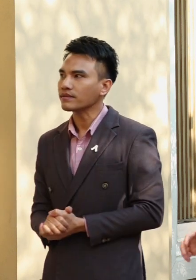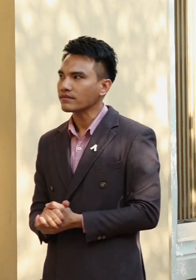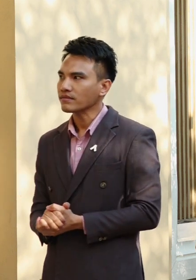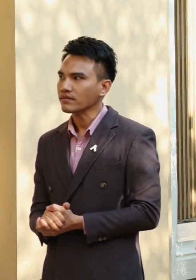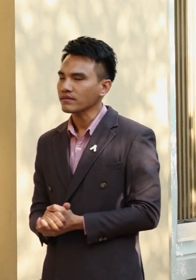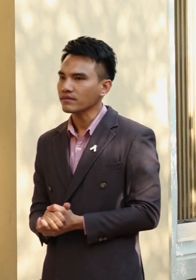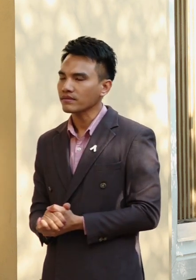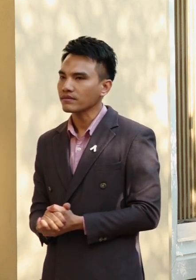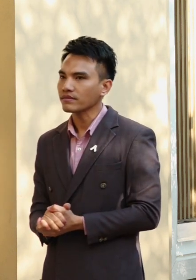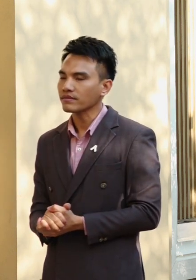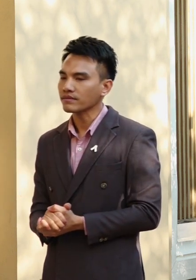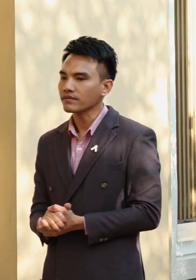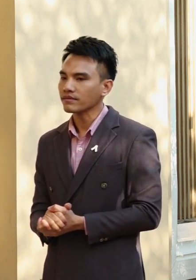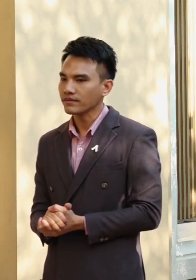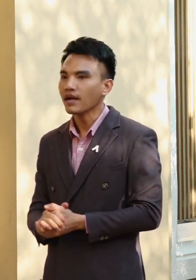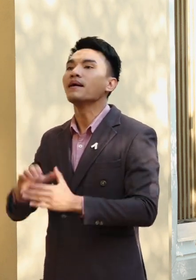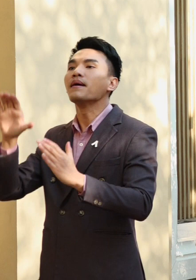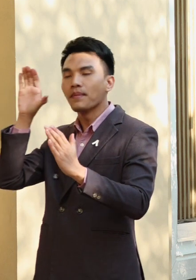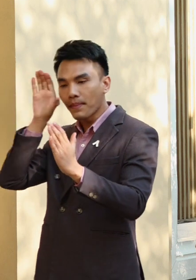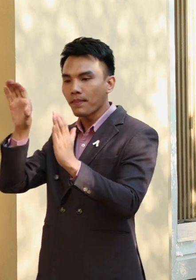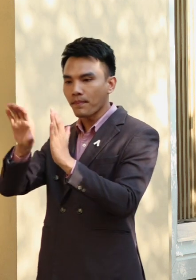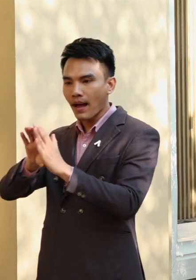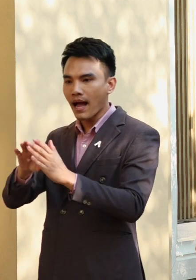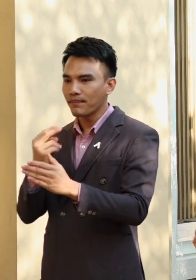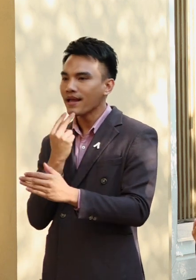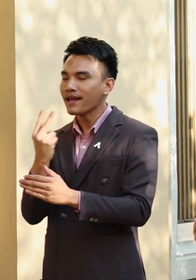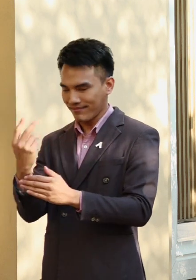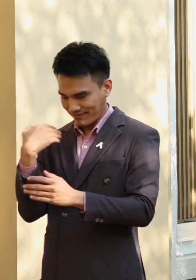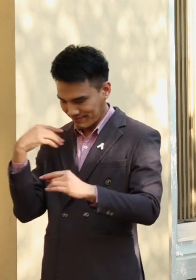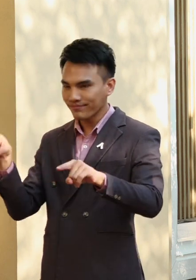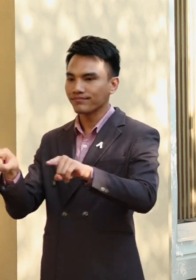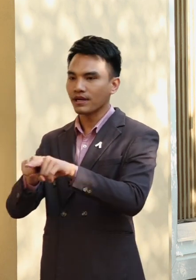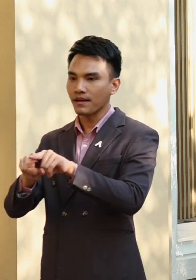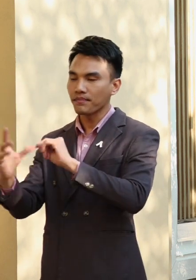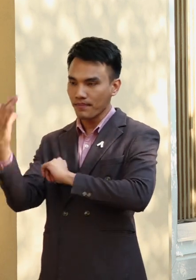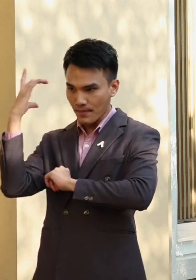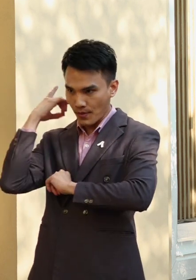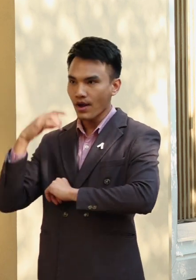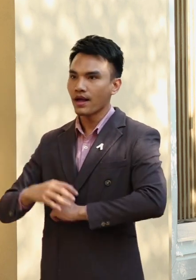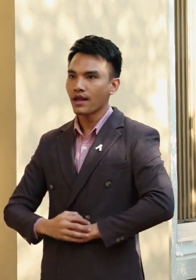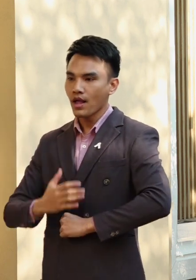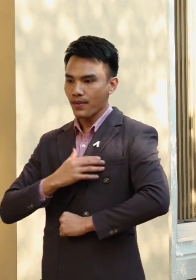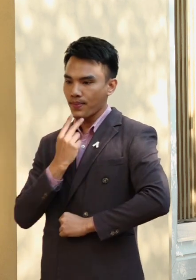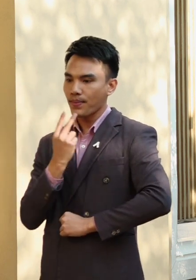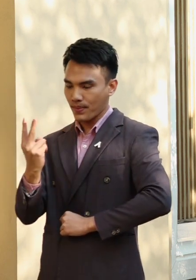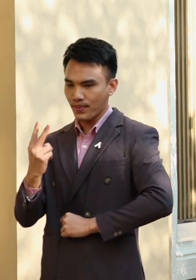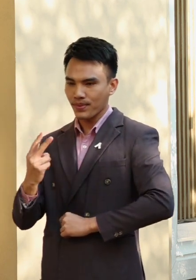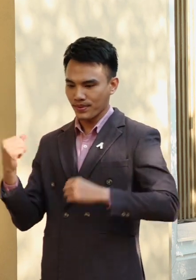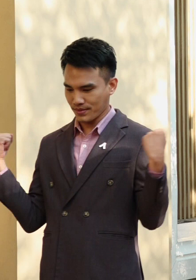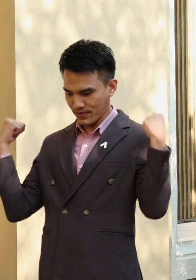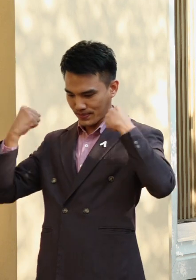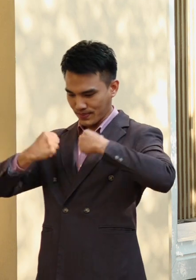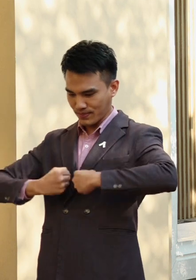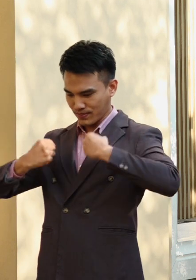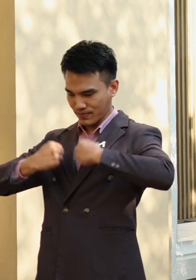ต้องเรียนว่ามีภาพที่ได้ส่งมาให้ผมเห็นเหมือนกันนะครับเมื่อวานนี้ดูจากการแต่งตัวของผมในข